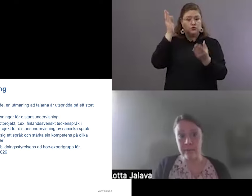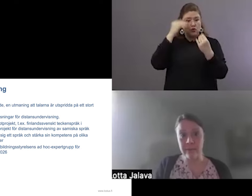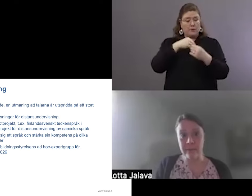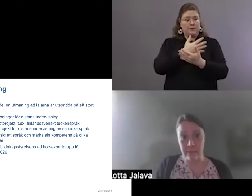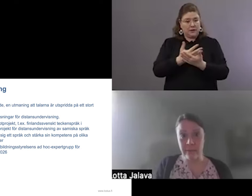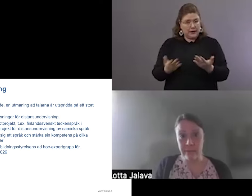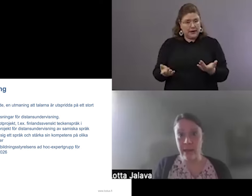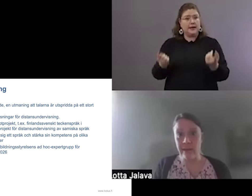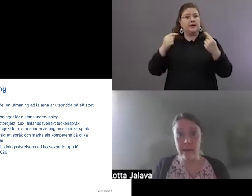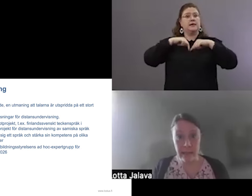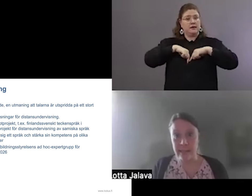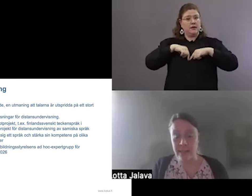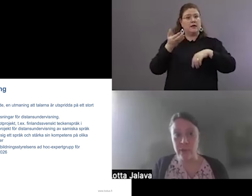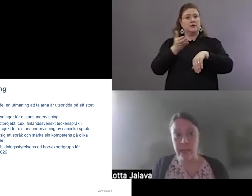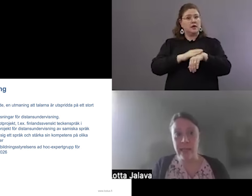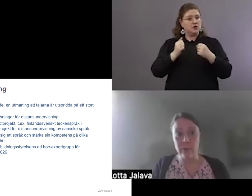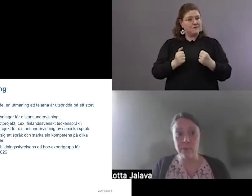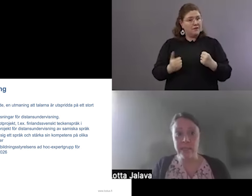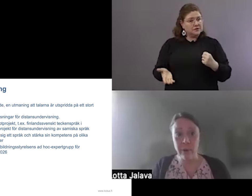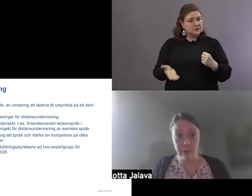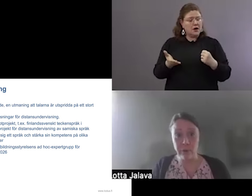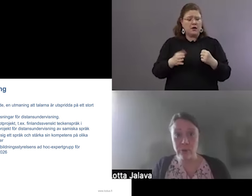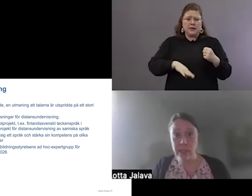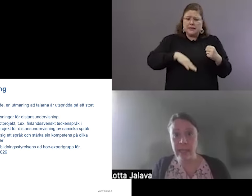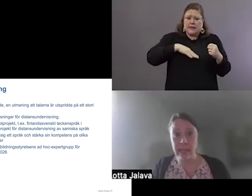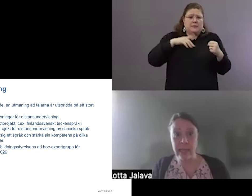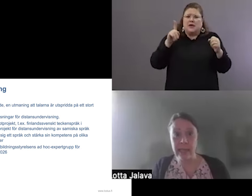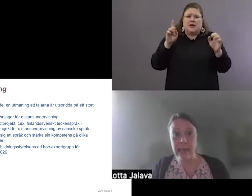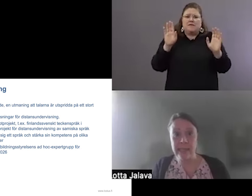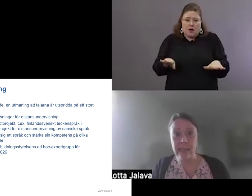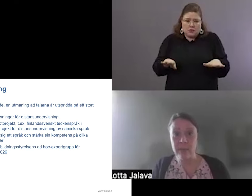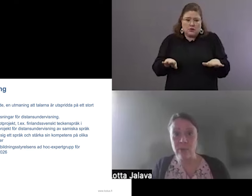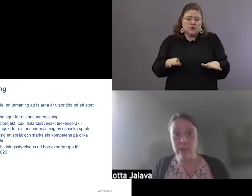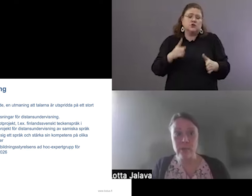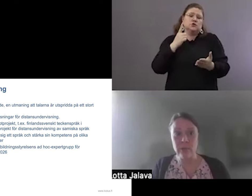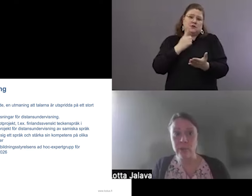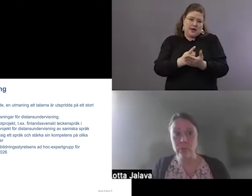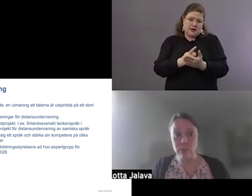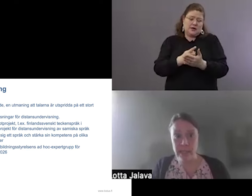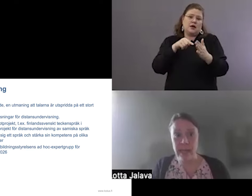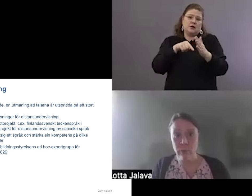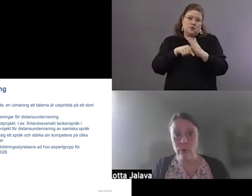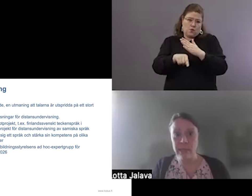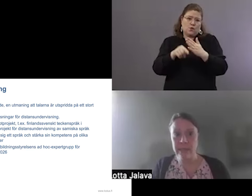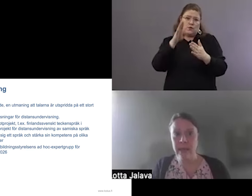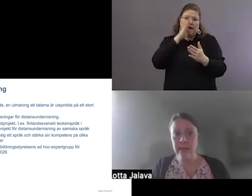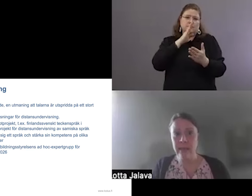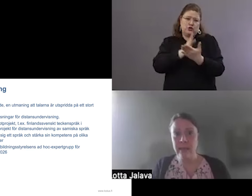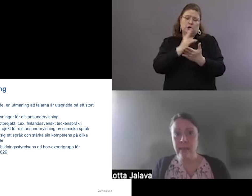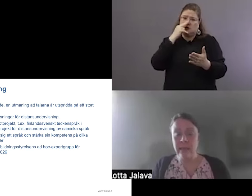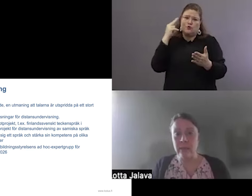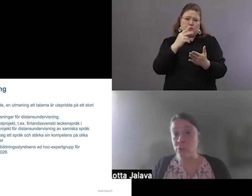taitoa ihan kaikissa tasoja ikäryhmissä on tosi tärkeää kielellisten ihmisoikeuksien toteutumisen näkökulmasta.